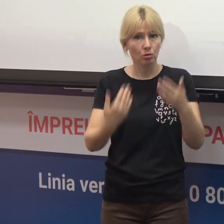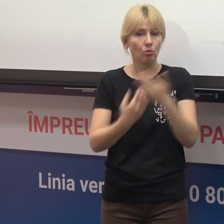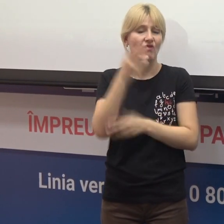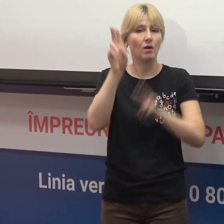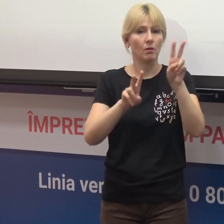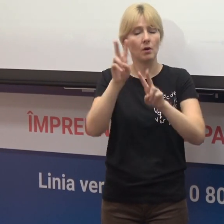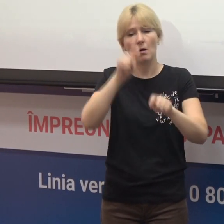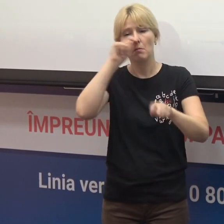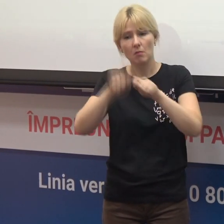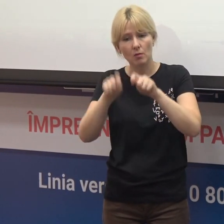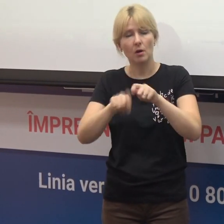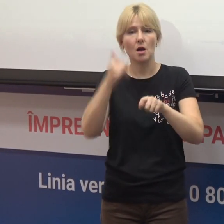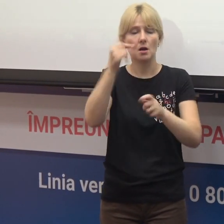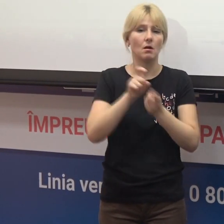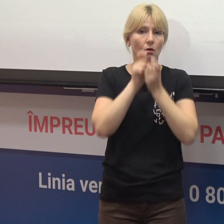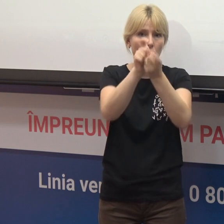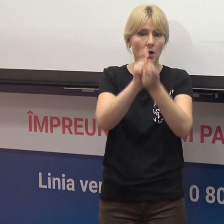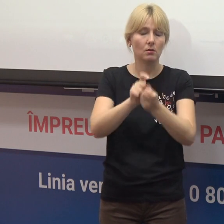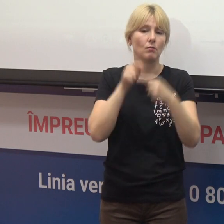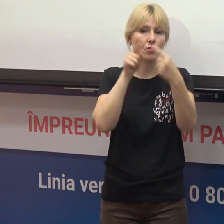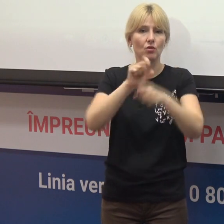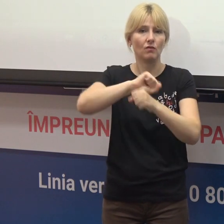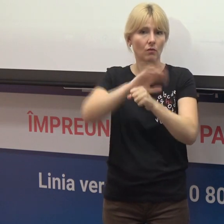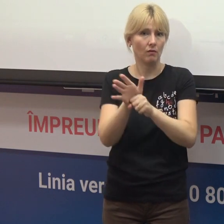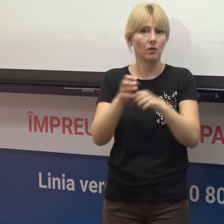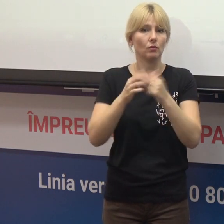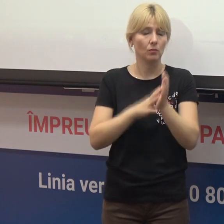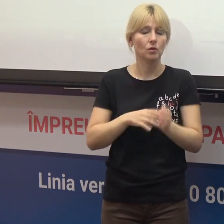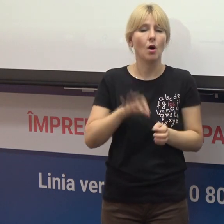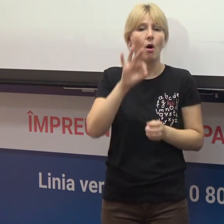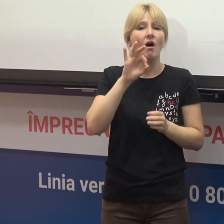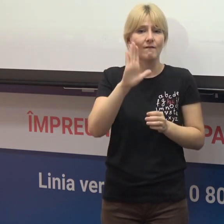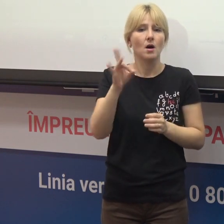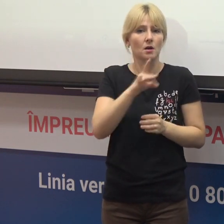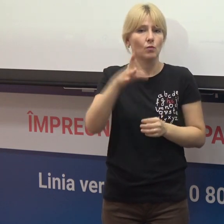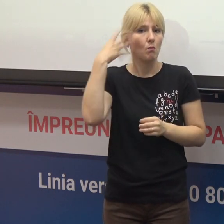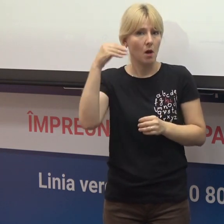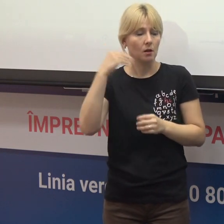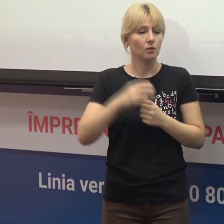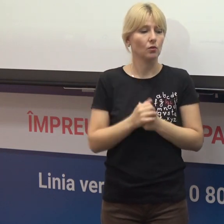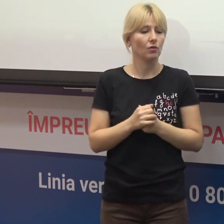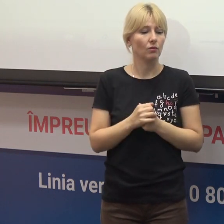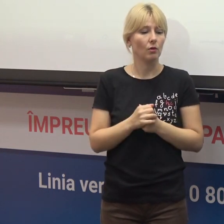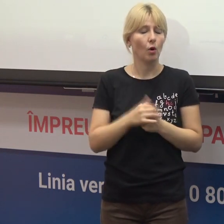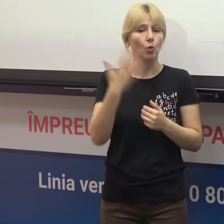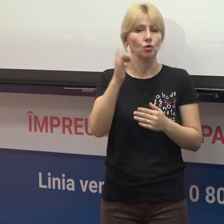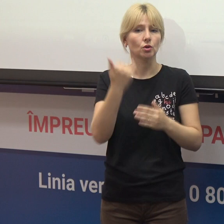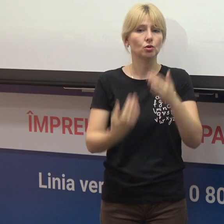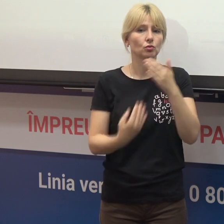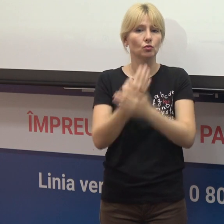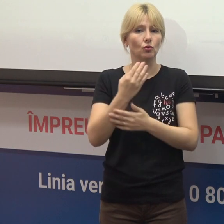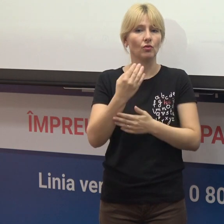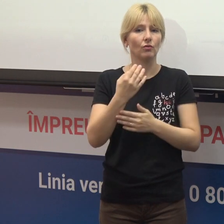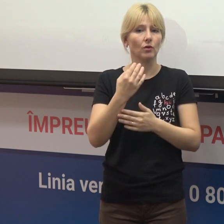controlul și combaterea infecției COVID-19 la nivel de țară, care, după cum cunoașteți, au intrat în vigoare la data